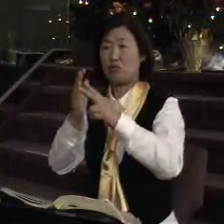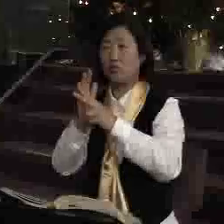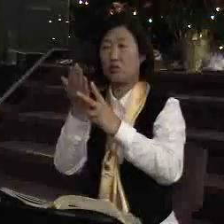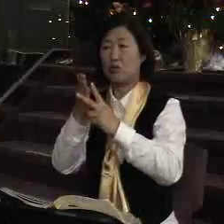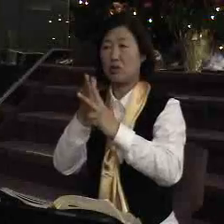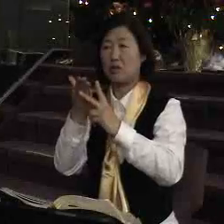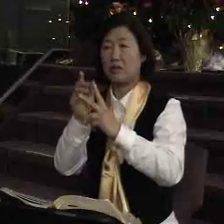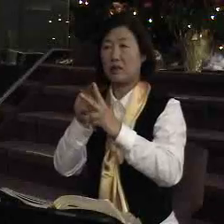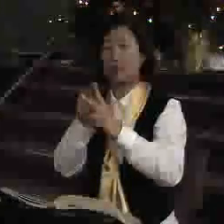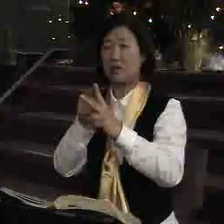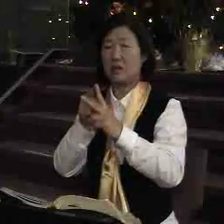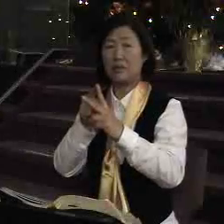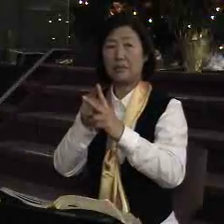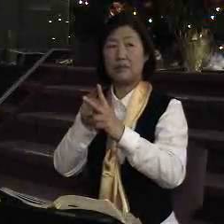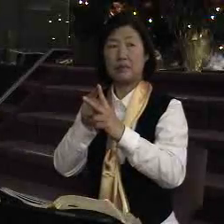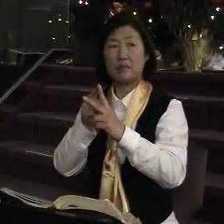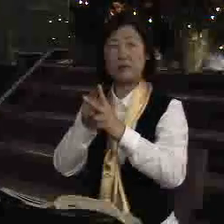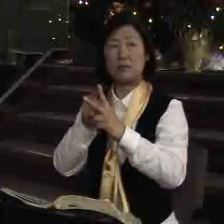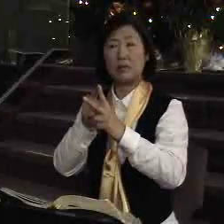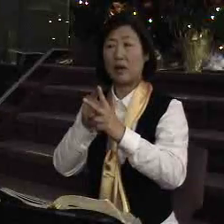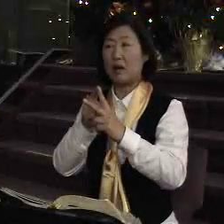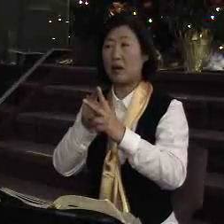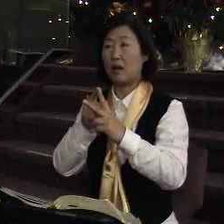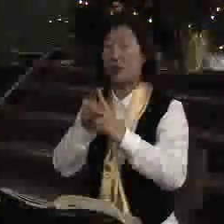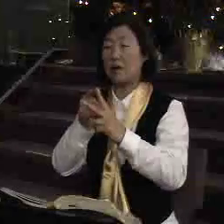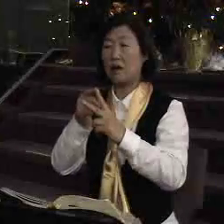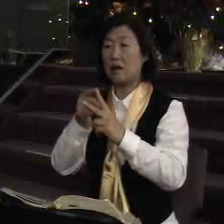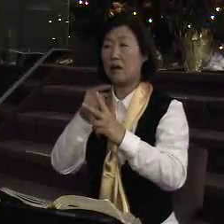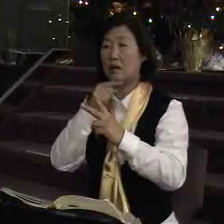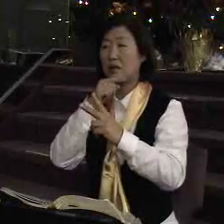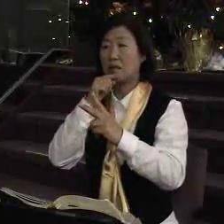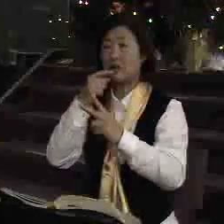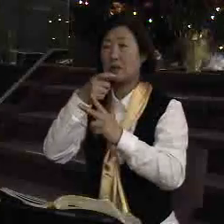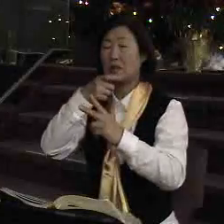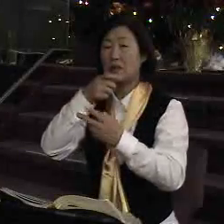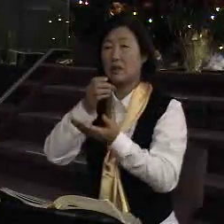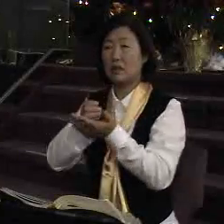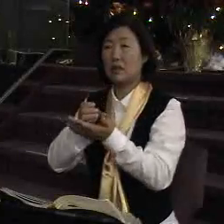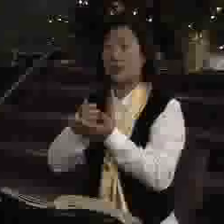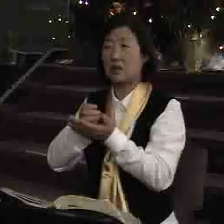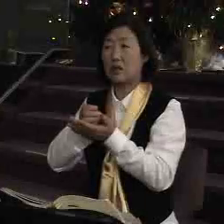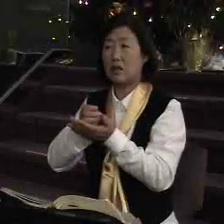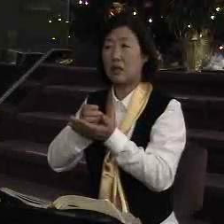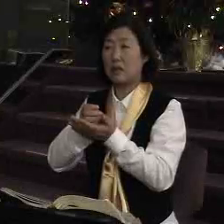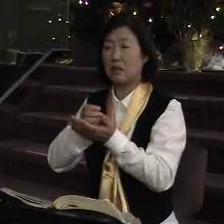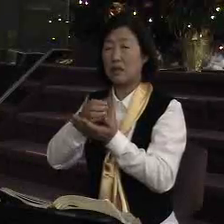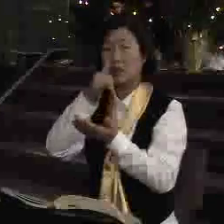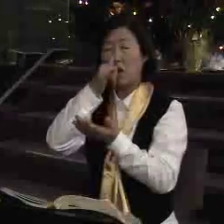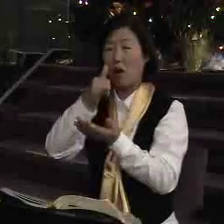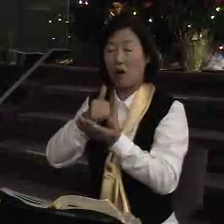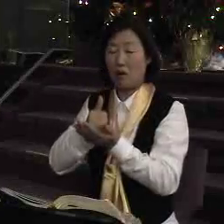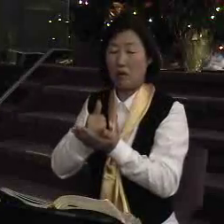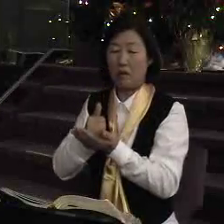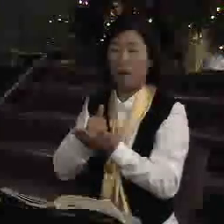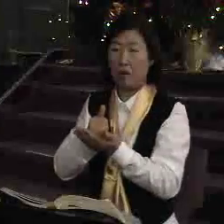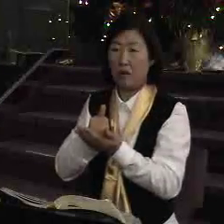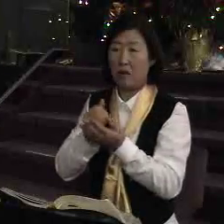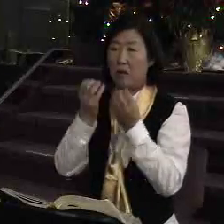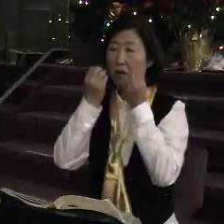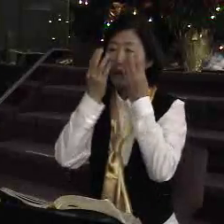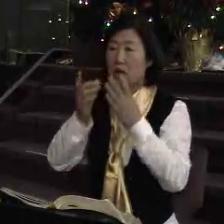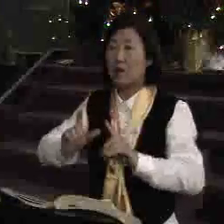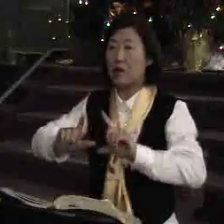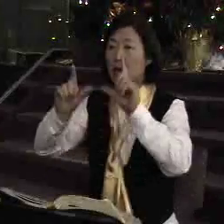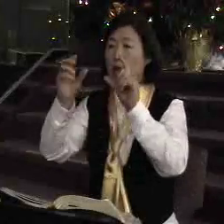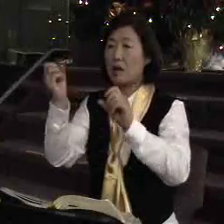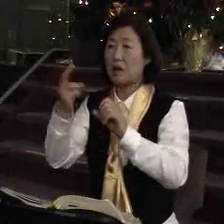드리게 됩니다. 특별히 저희가 성찬식을 통해서 함께 하나님께 헌신하며 또 새해를 다짐하는 그러한 시간을